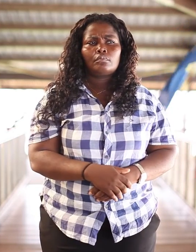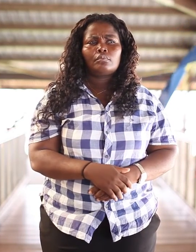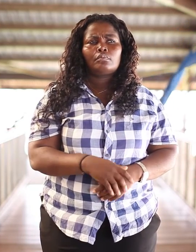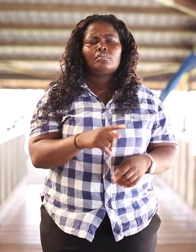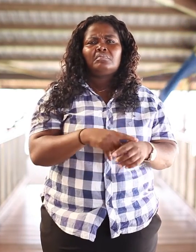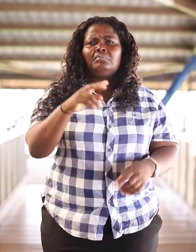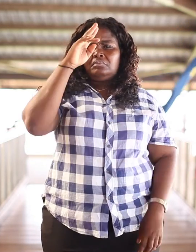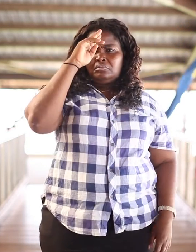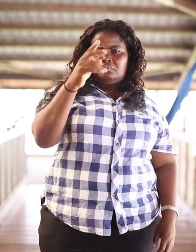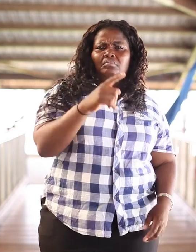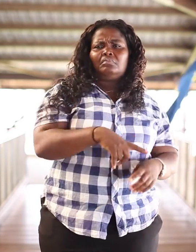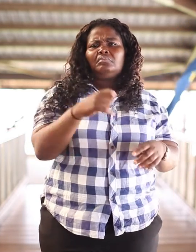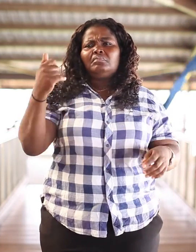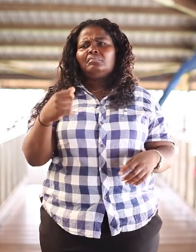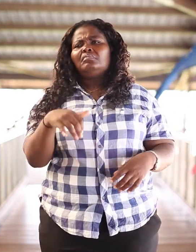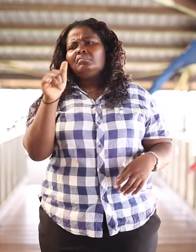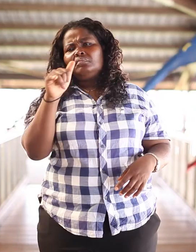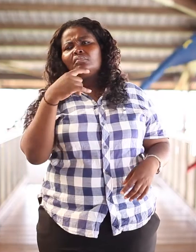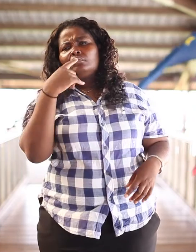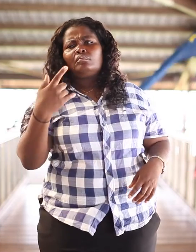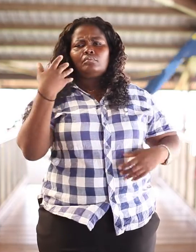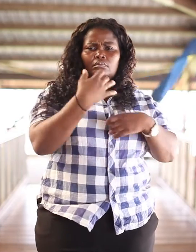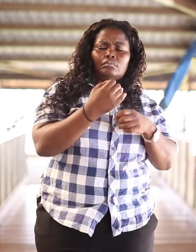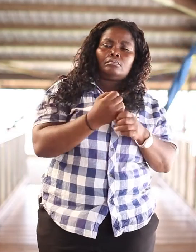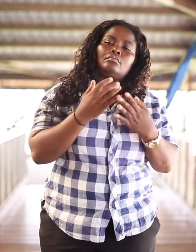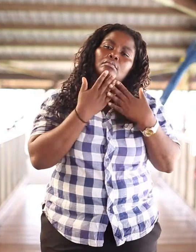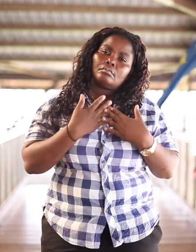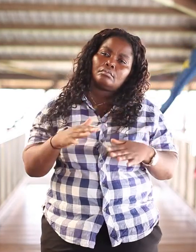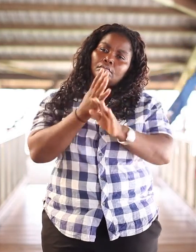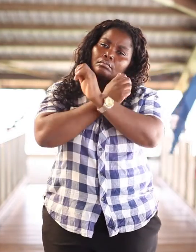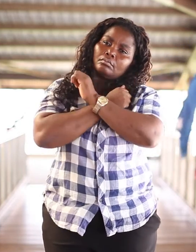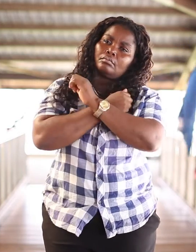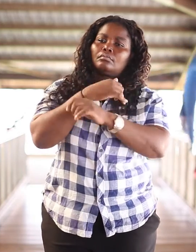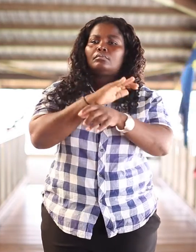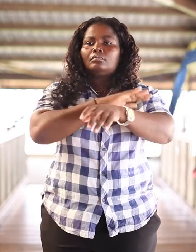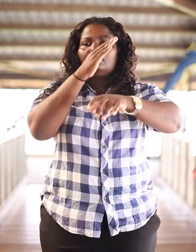Era un saludo, pero también un acto de solidaridad y resistencia.